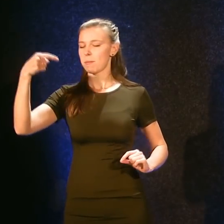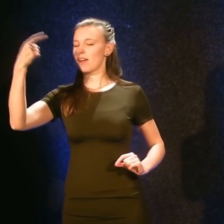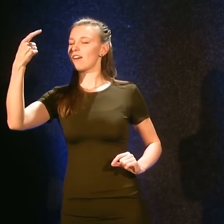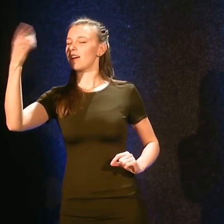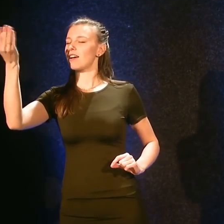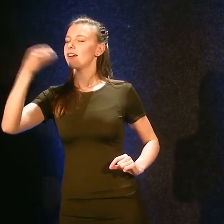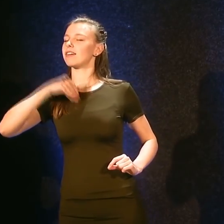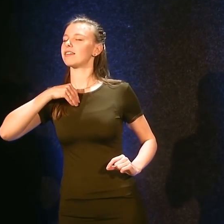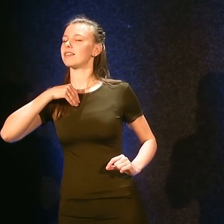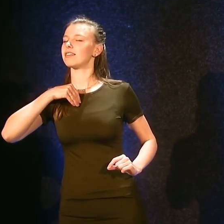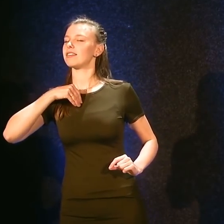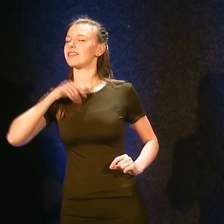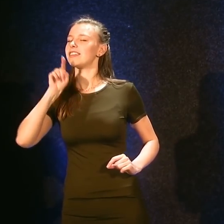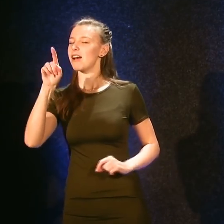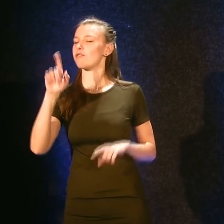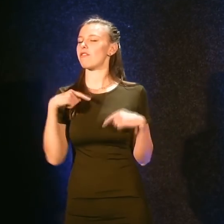Daar bidden we u om.